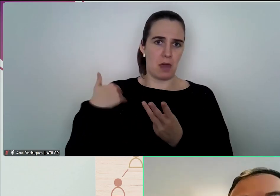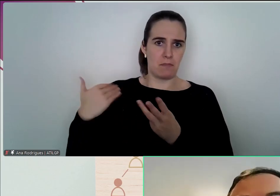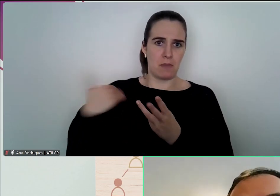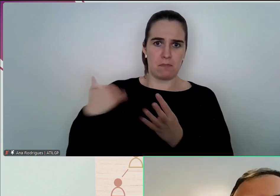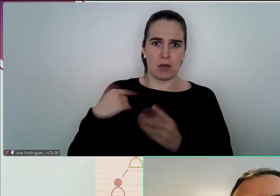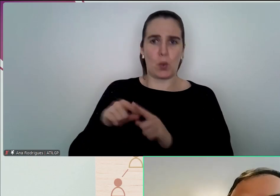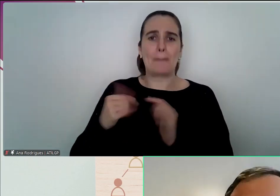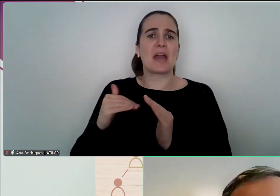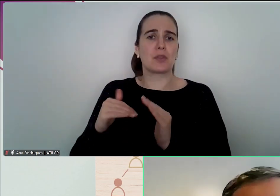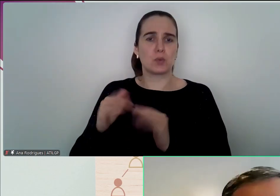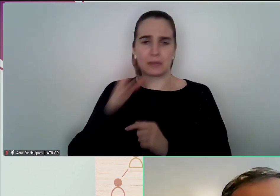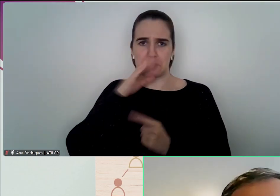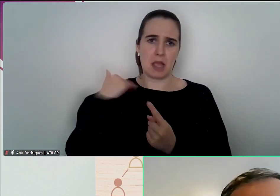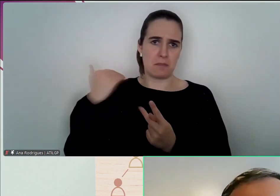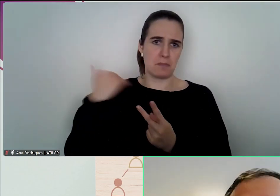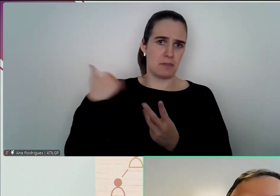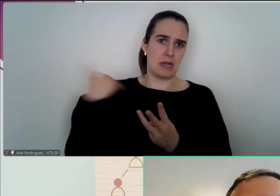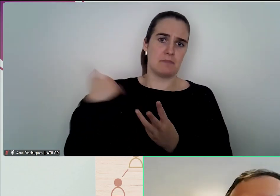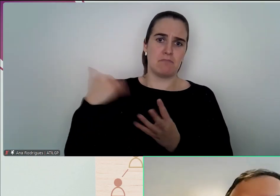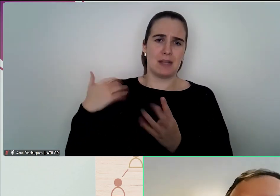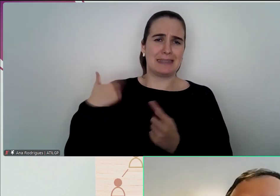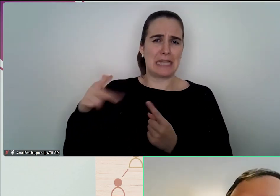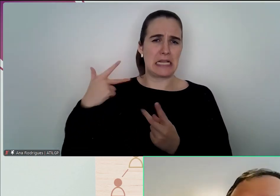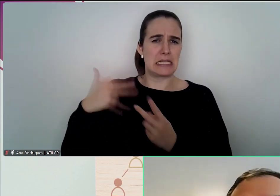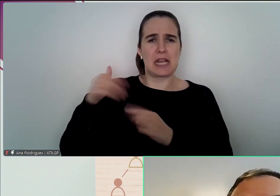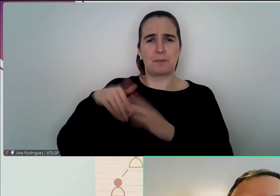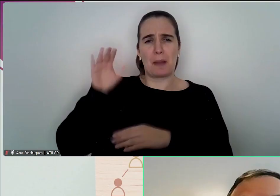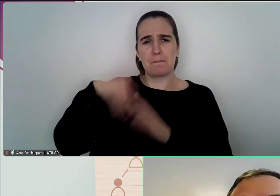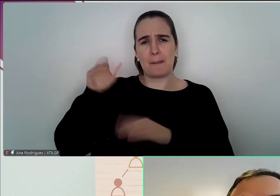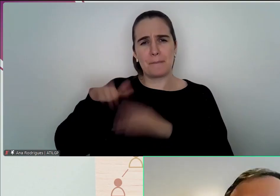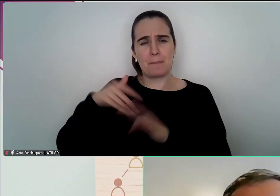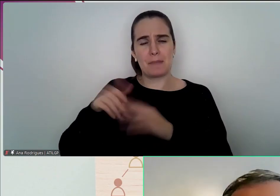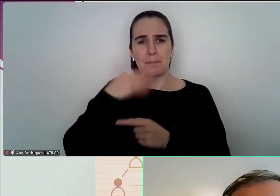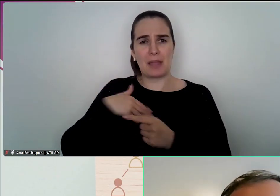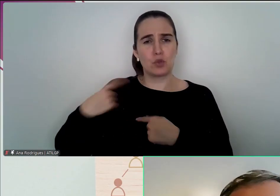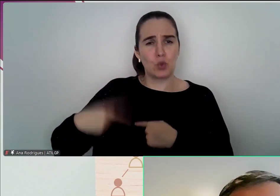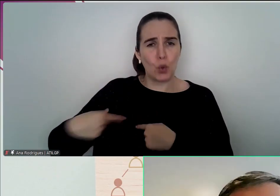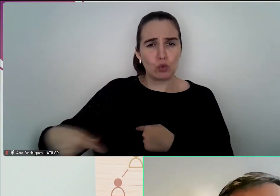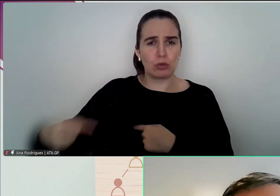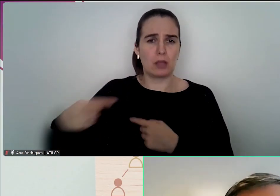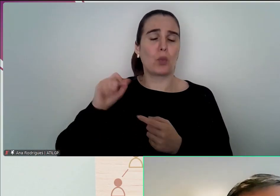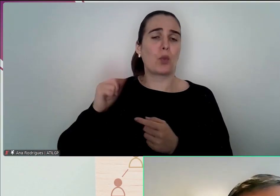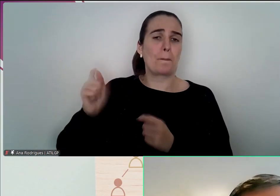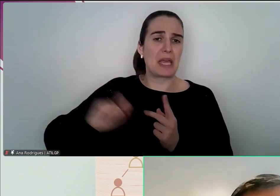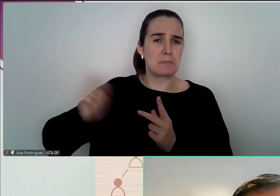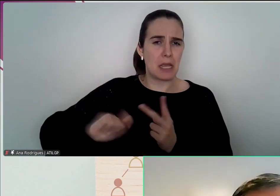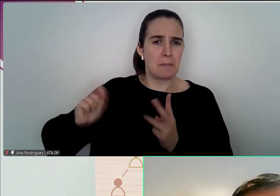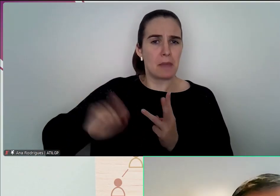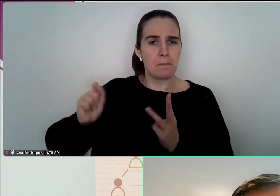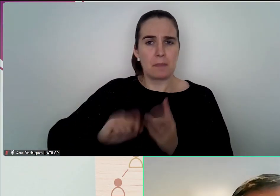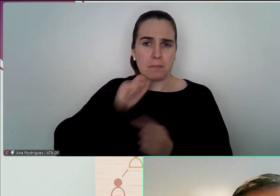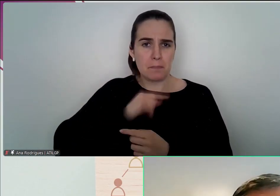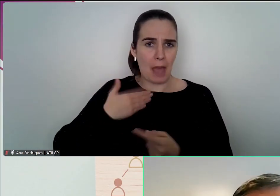dimensão média que seja bombardeado por centenas de pedidos de acesso todos os meses,